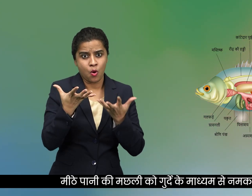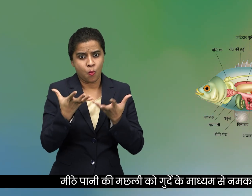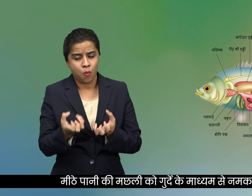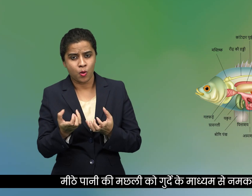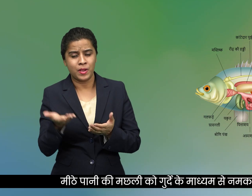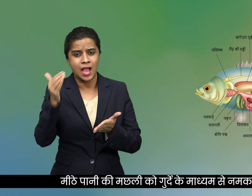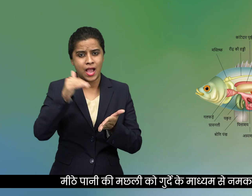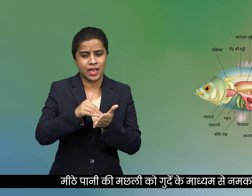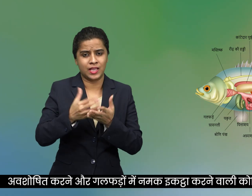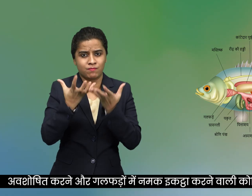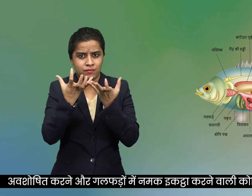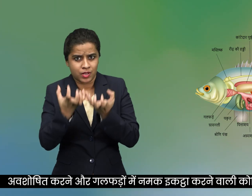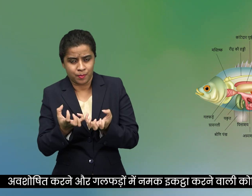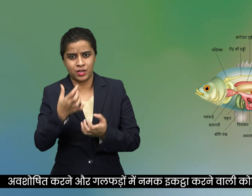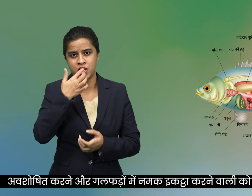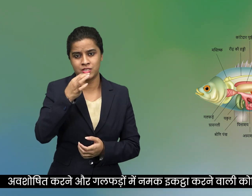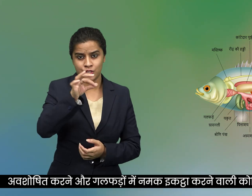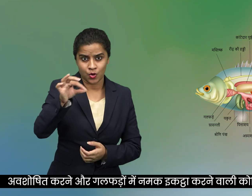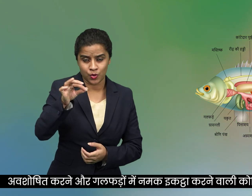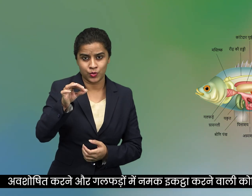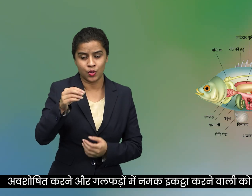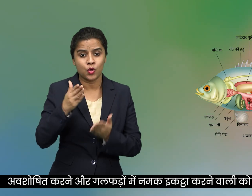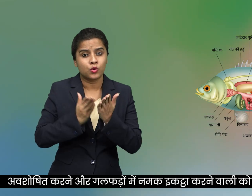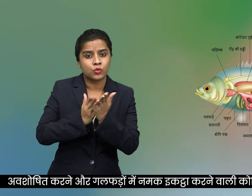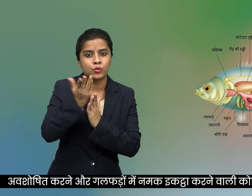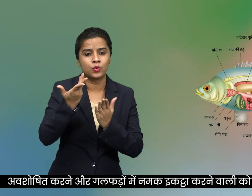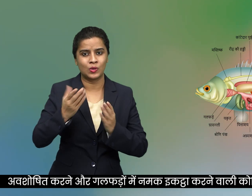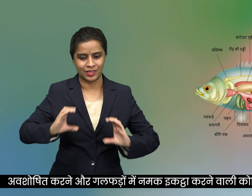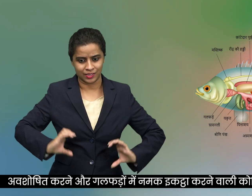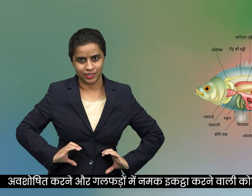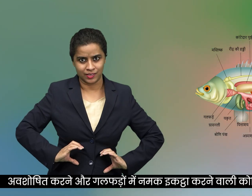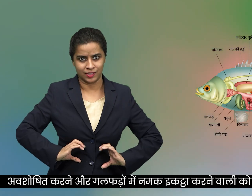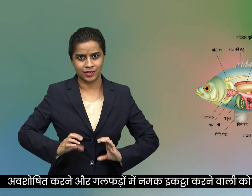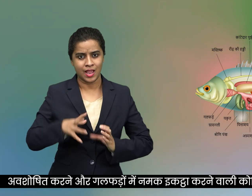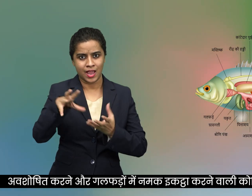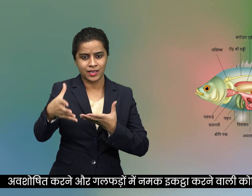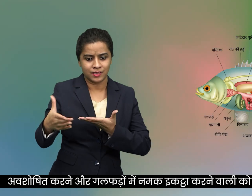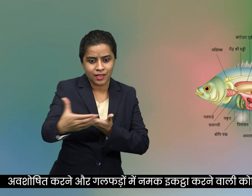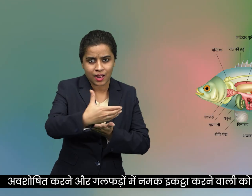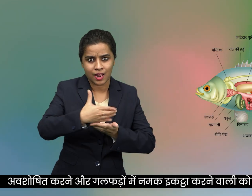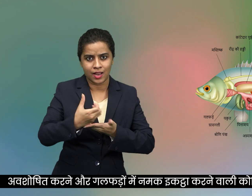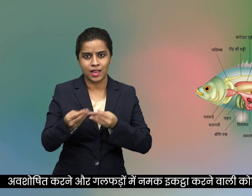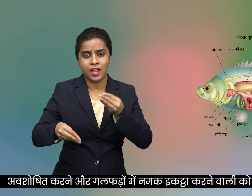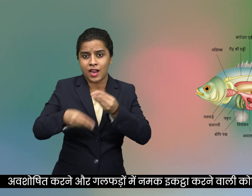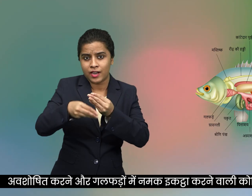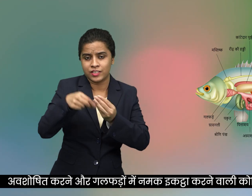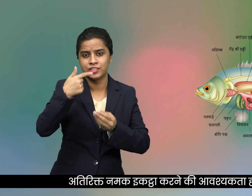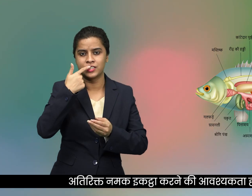पुनः अवशोषित करने और गलफड़ों में नमक इकट्ठा करने वाली कोशिकाओं के माध्यम से